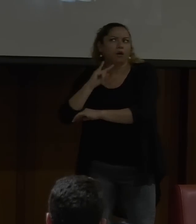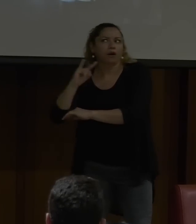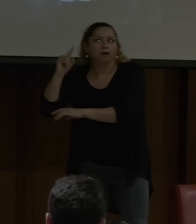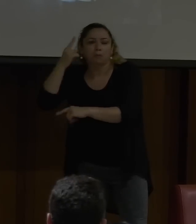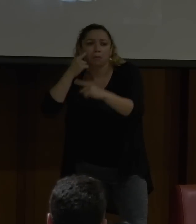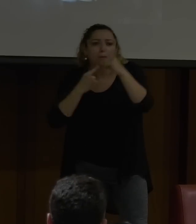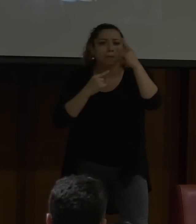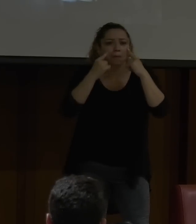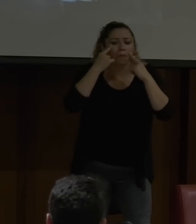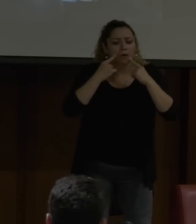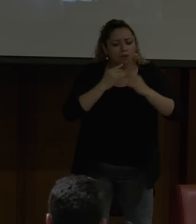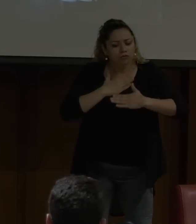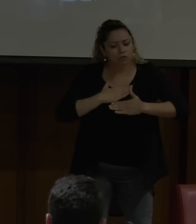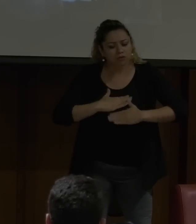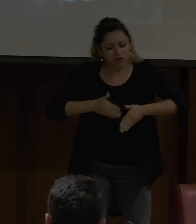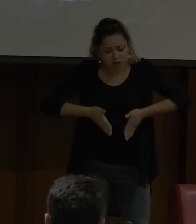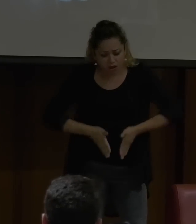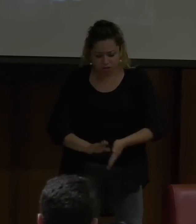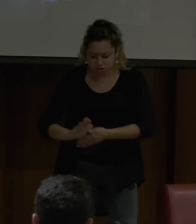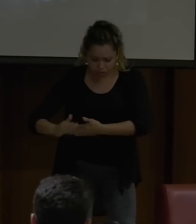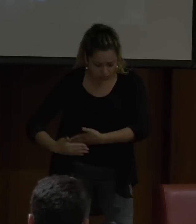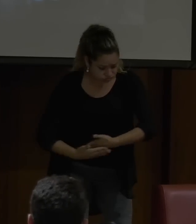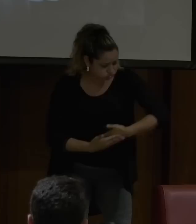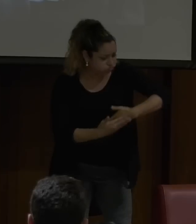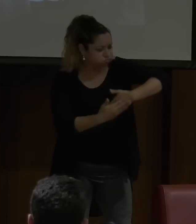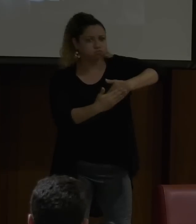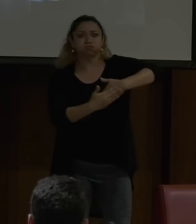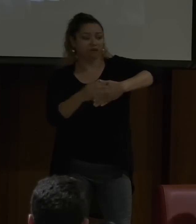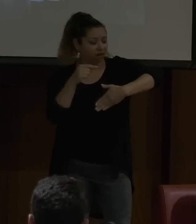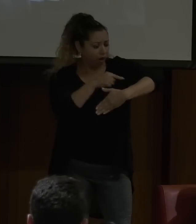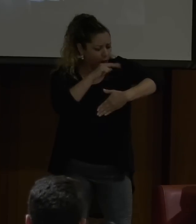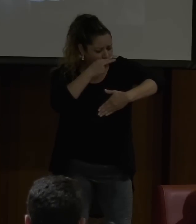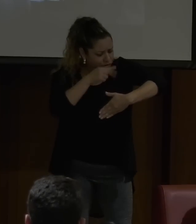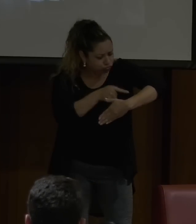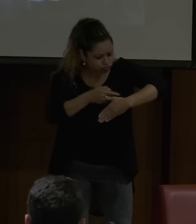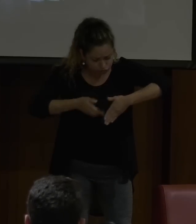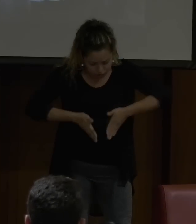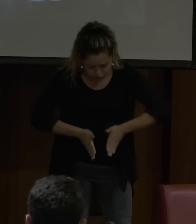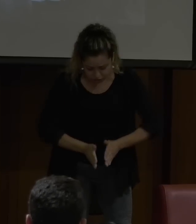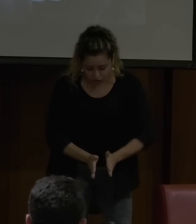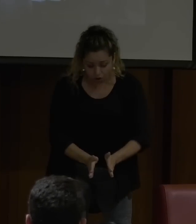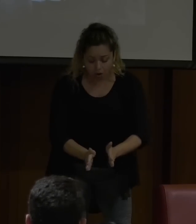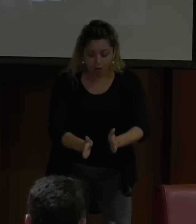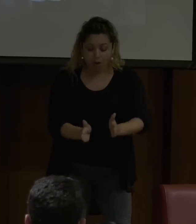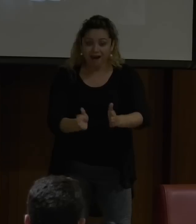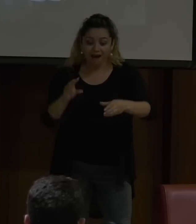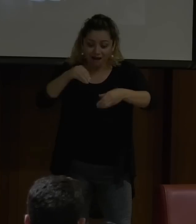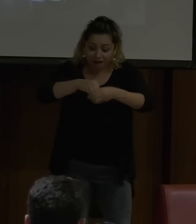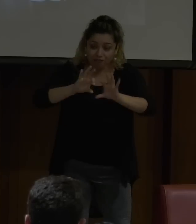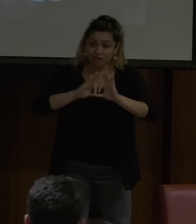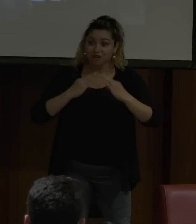niño que acababa de nacer. Y ese niñito nació para aumentar la